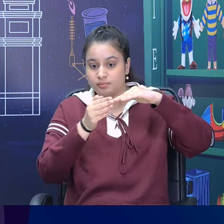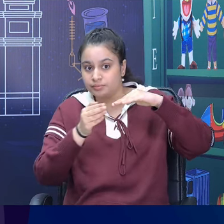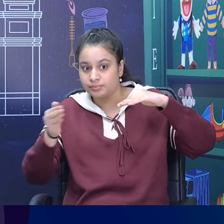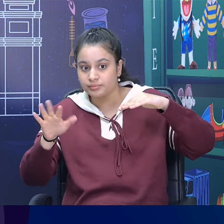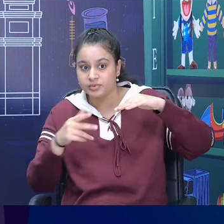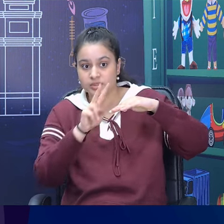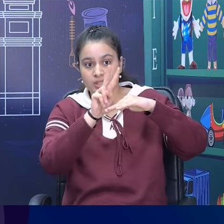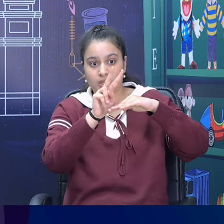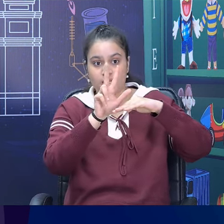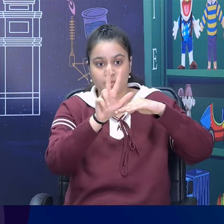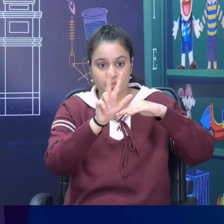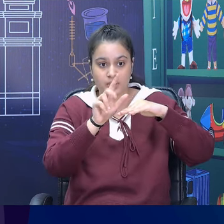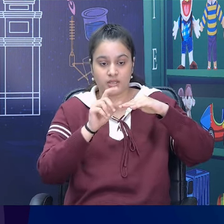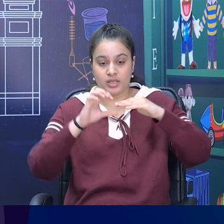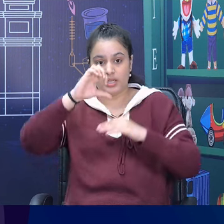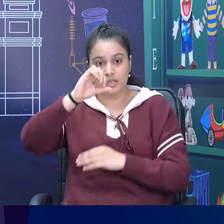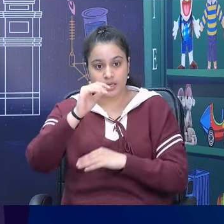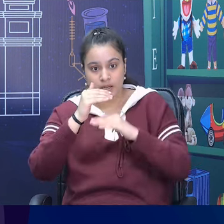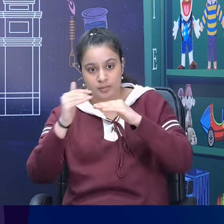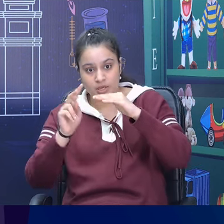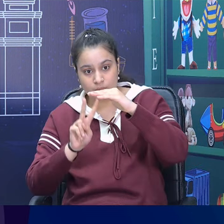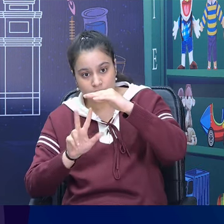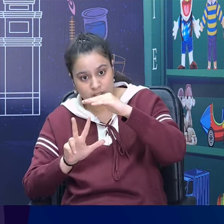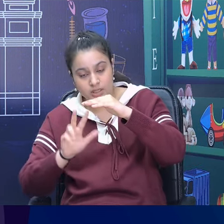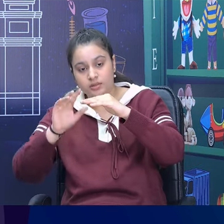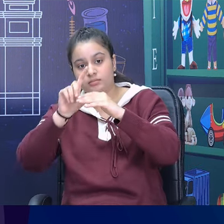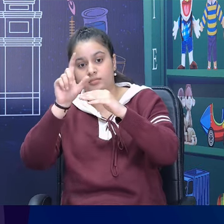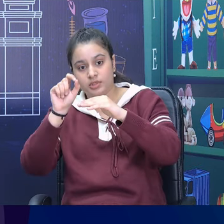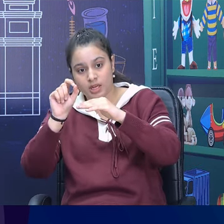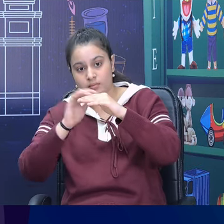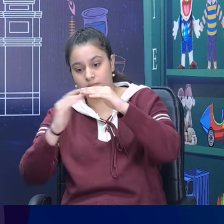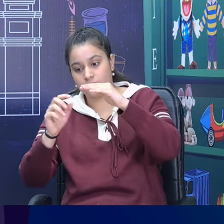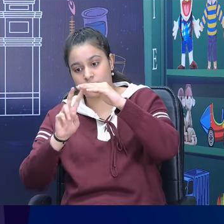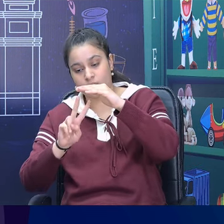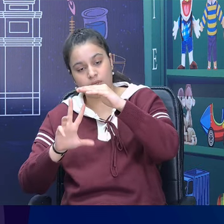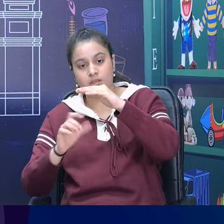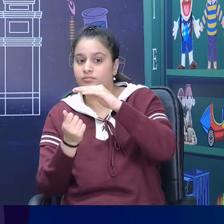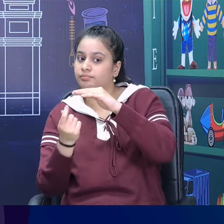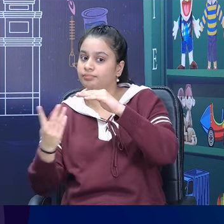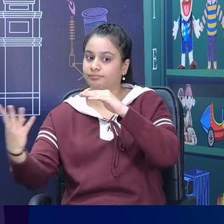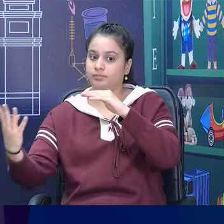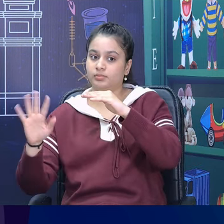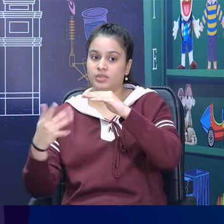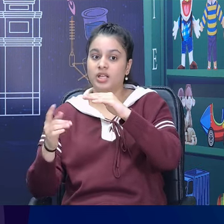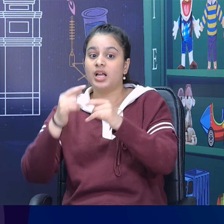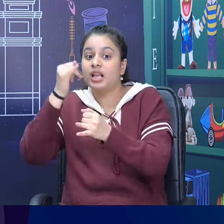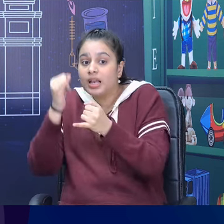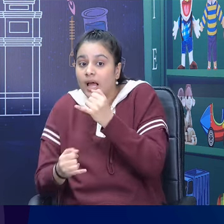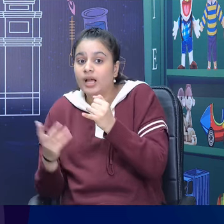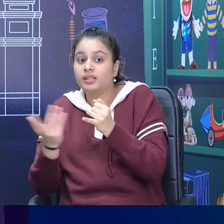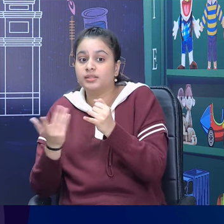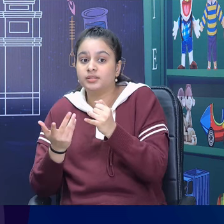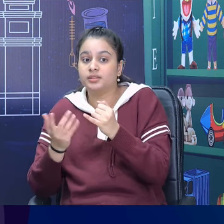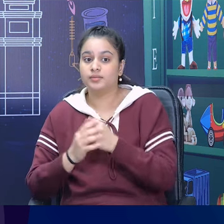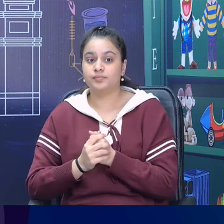8/2 के बाद 9/2 10 / 28 एंड 11/2 एंड द लास्ट रेशनल नंबर जो हमारा जिसके